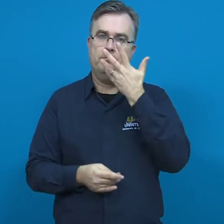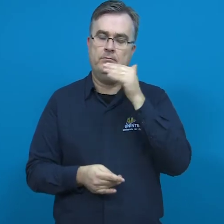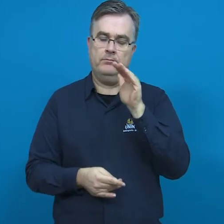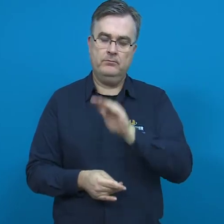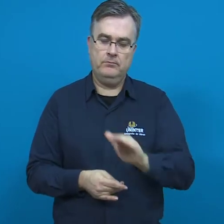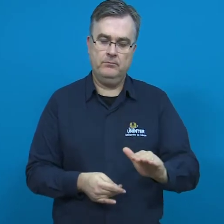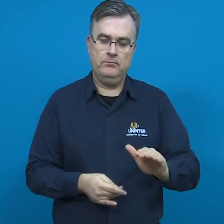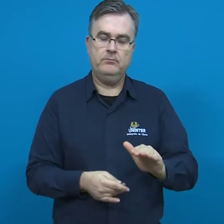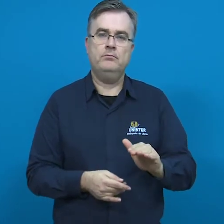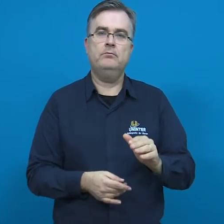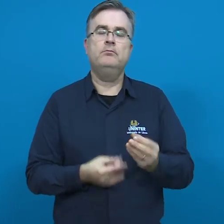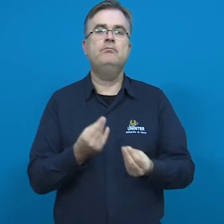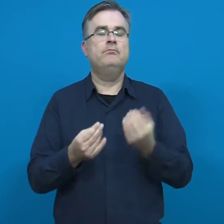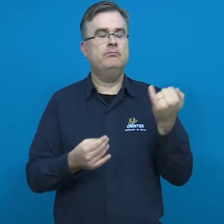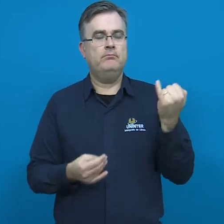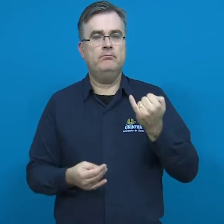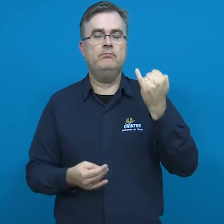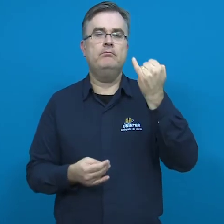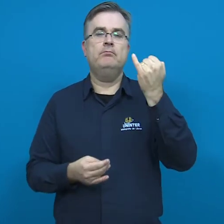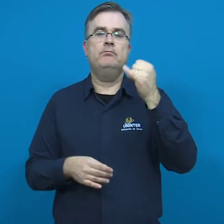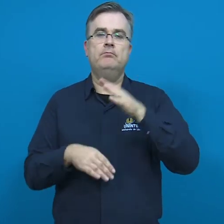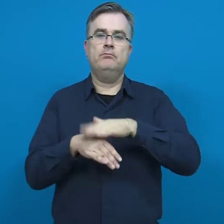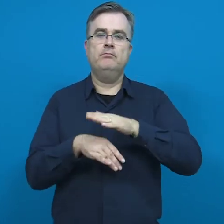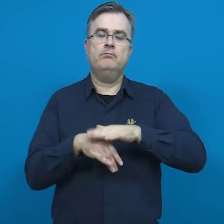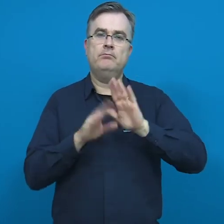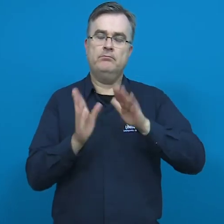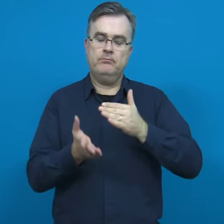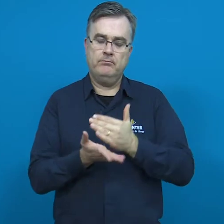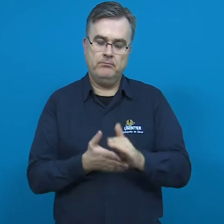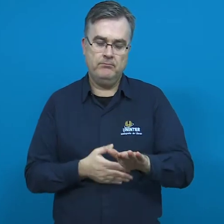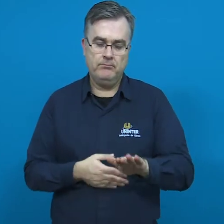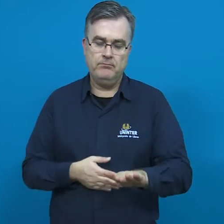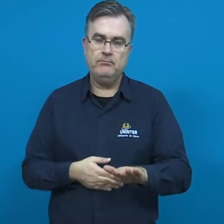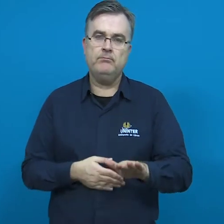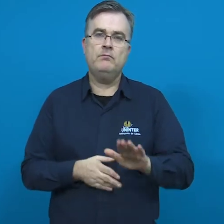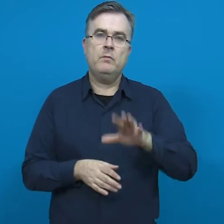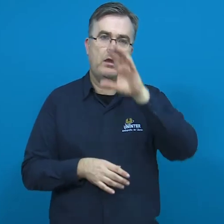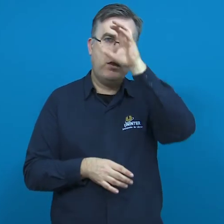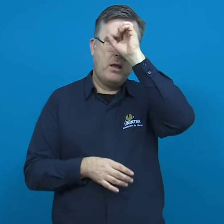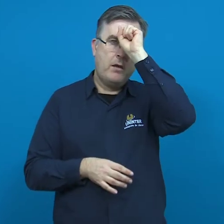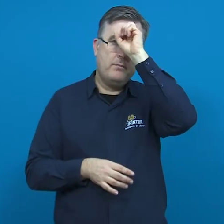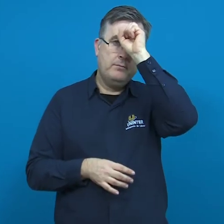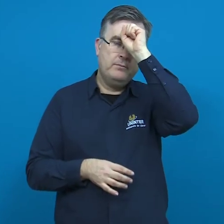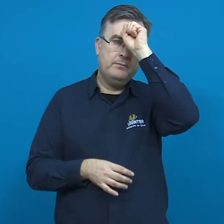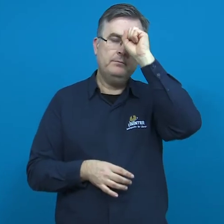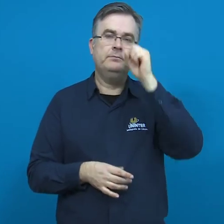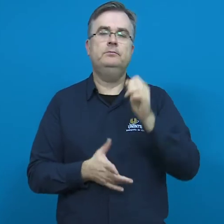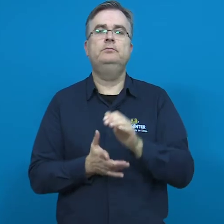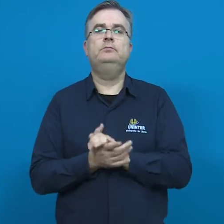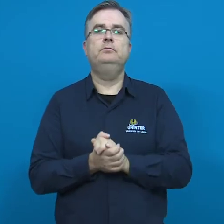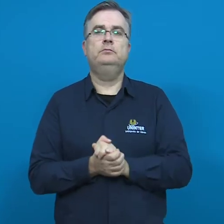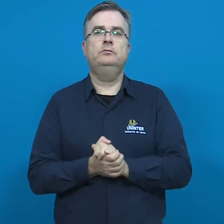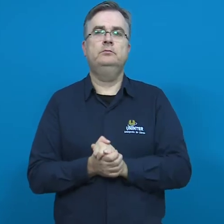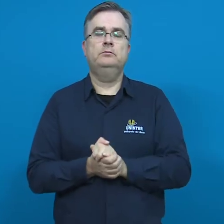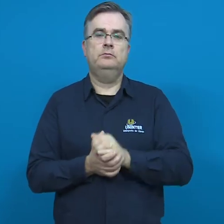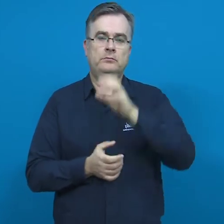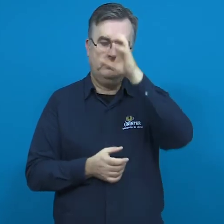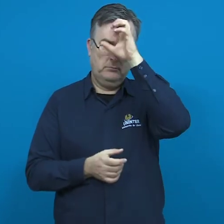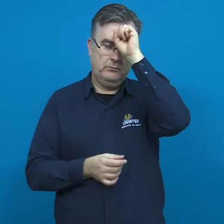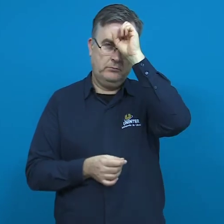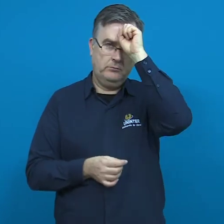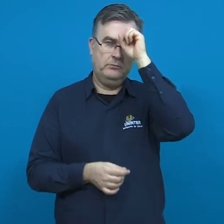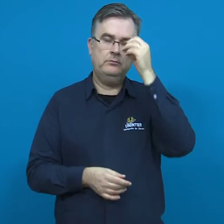questão das crianças, é importante eles já desde pequenos aprenderem